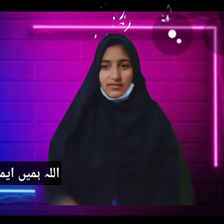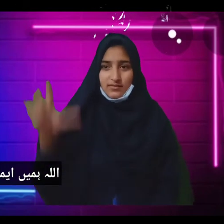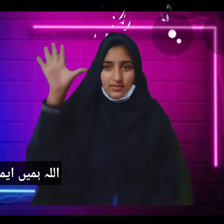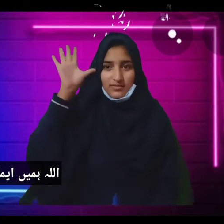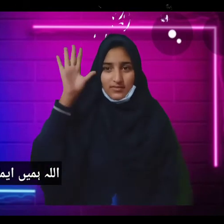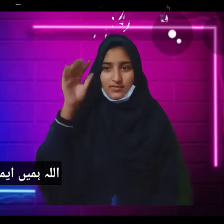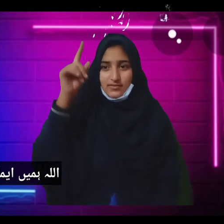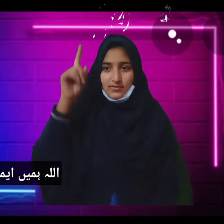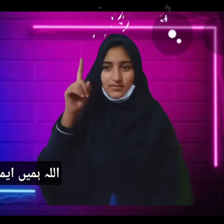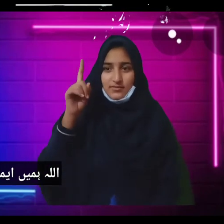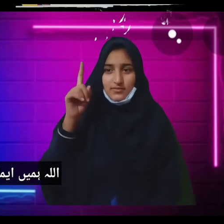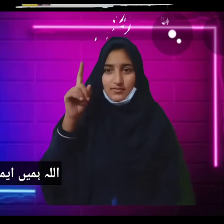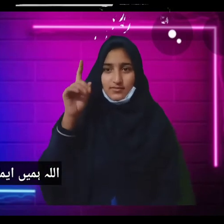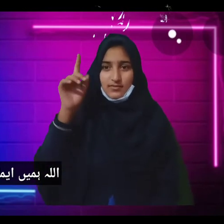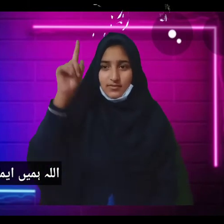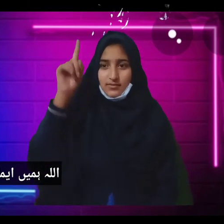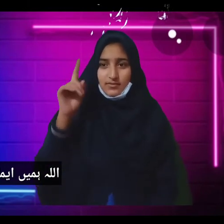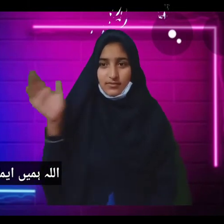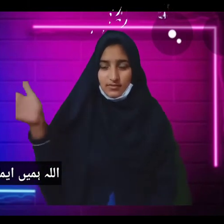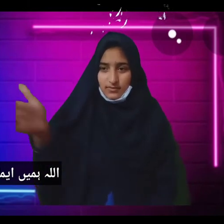अल्लाह, अल्लाह हमें